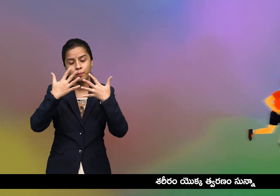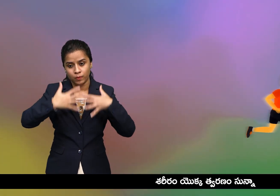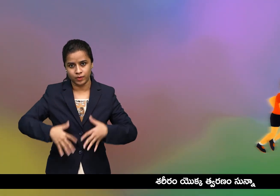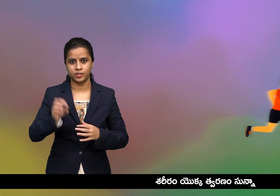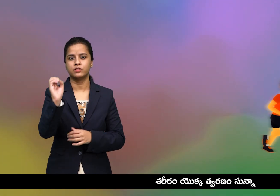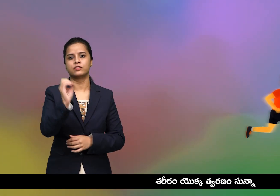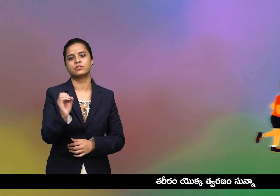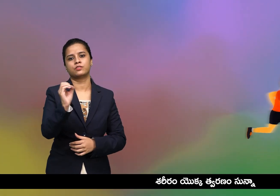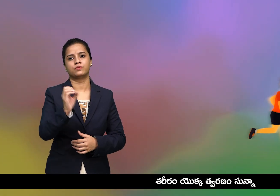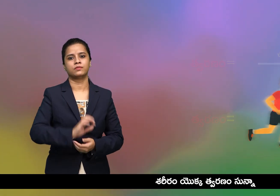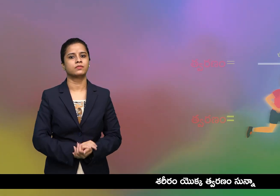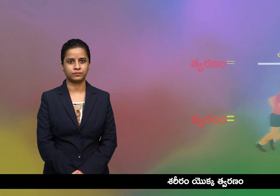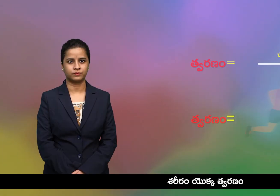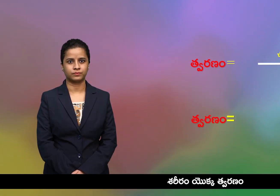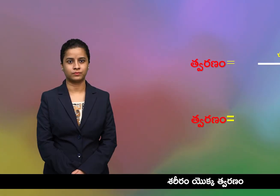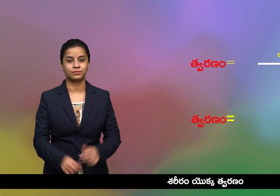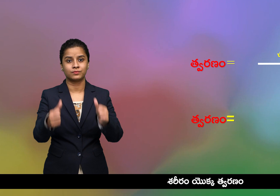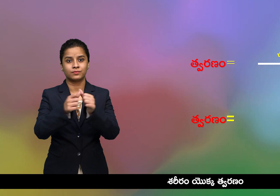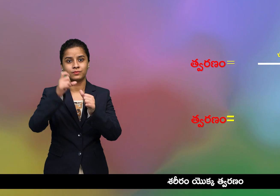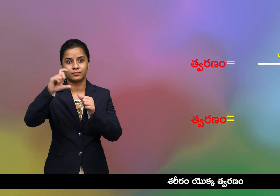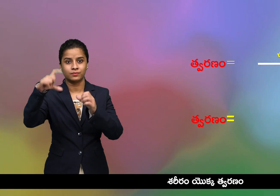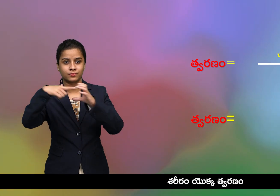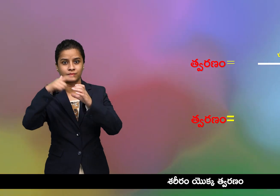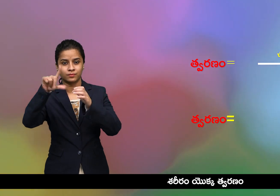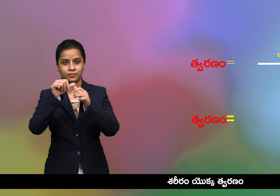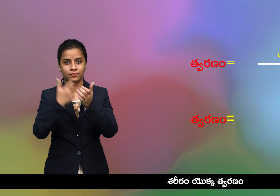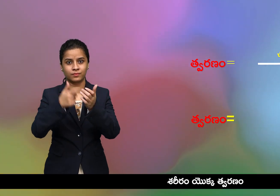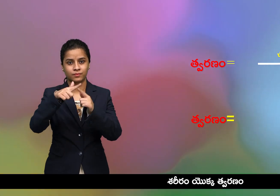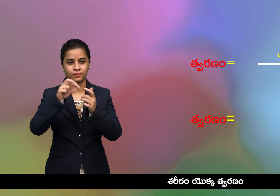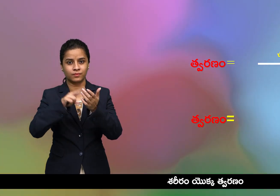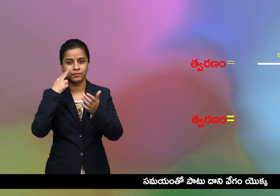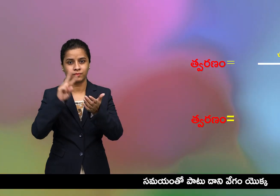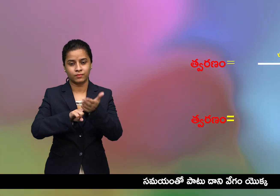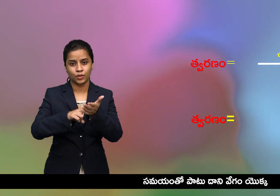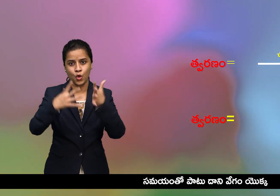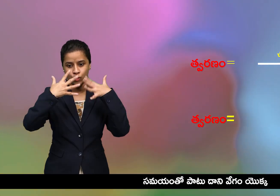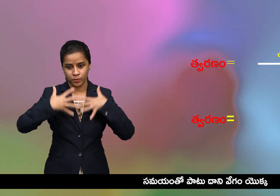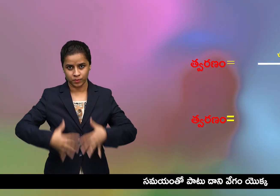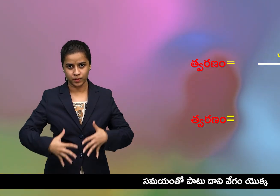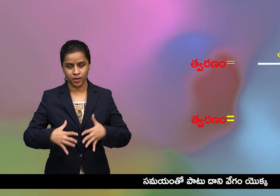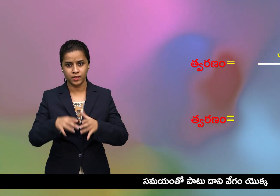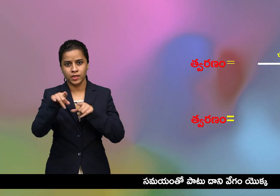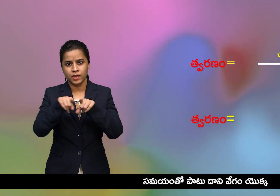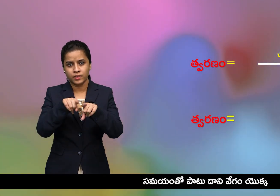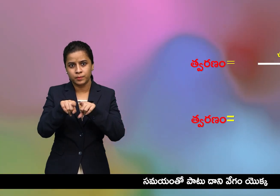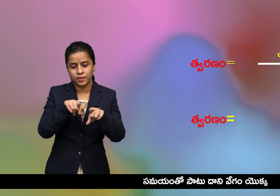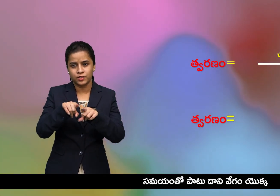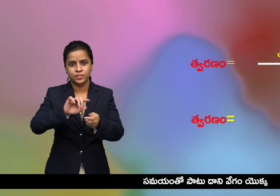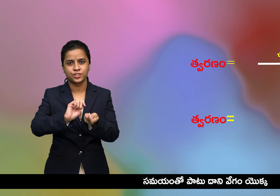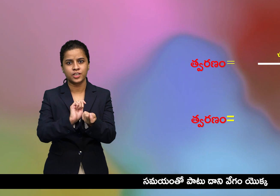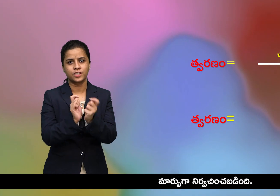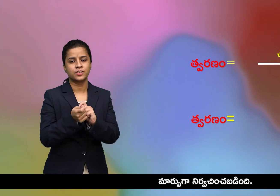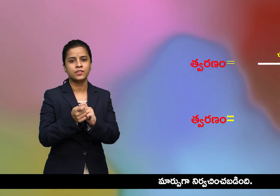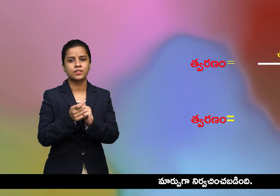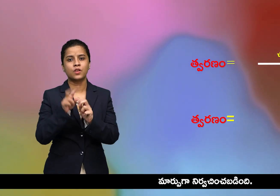శరీరం యొక్క త్వరణం సమయంతో పాటు దాని వేగం